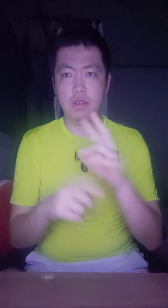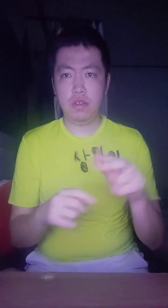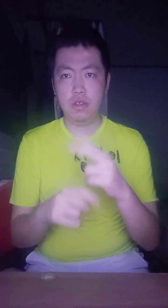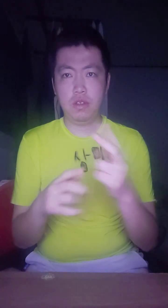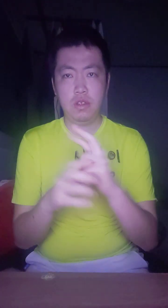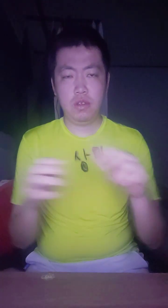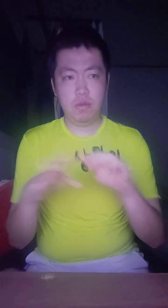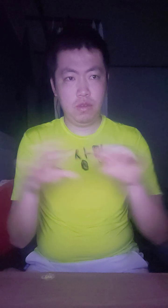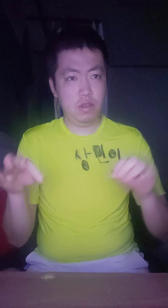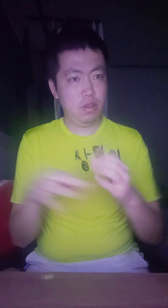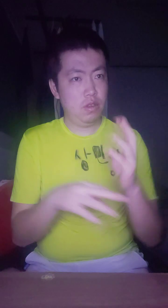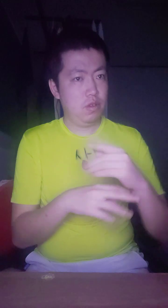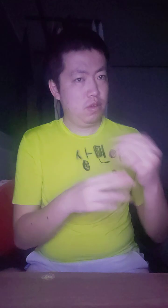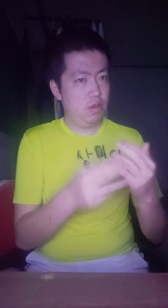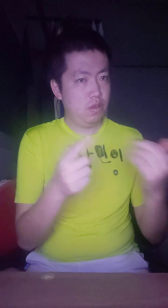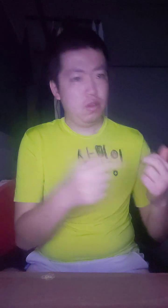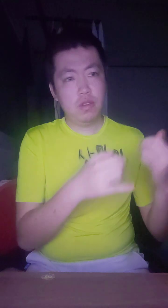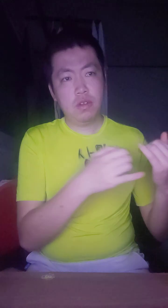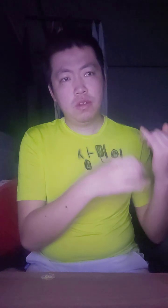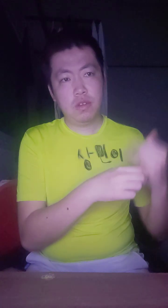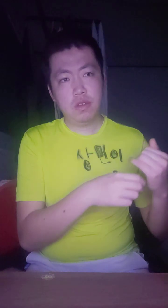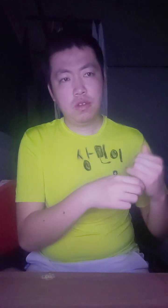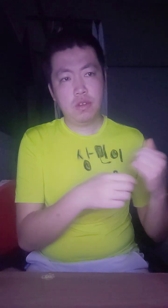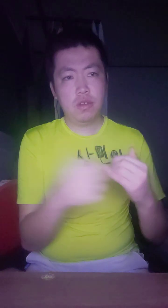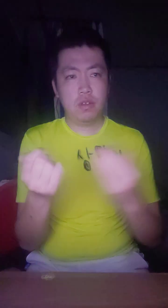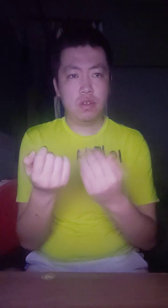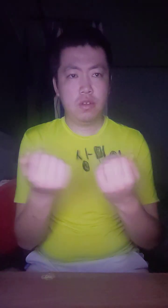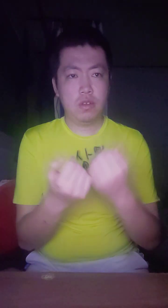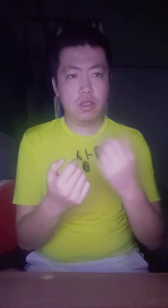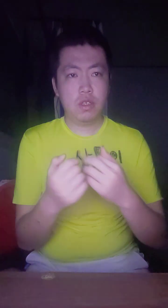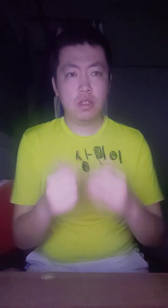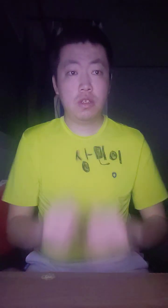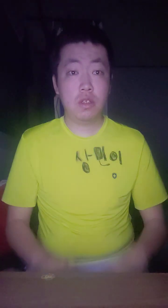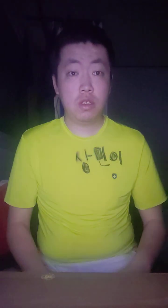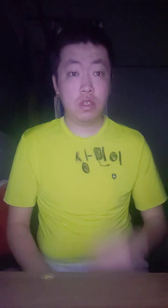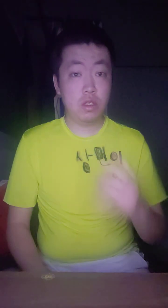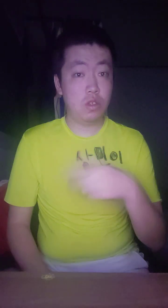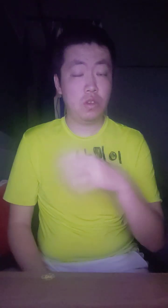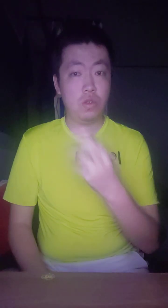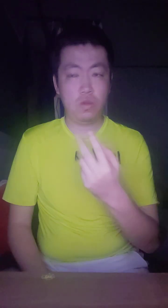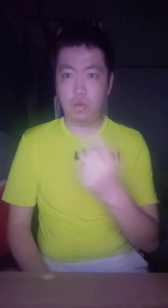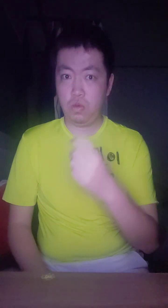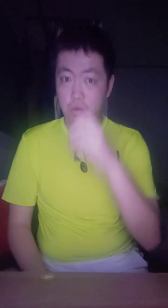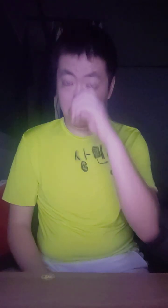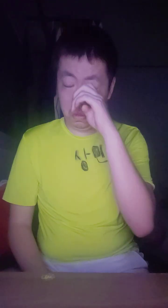된 변압기에 과부하가 걸린 걸로 알려졌습니다. 변압기는 언제 설치한 거예요?